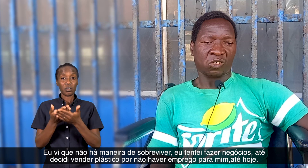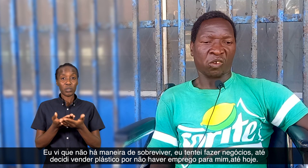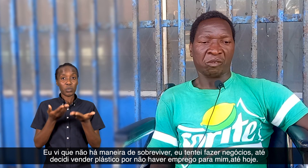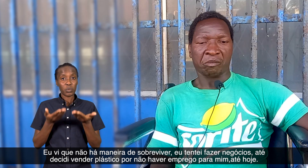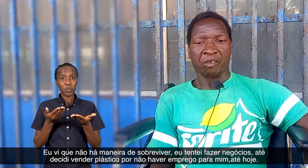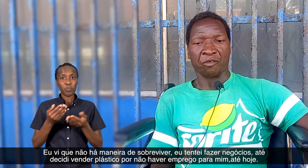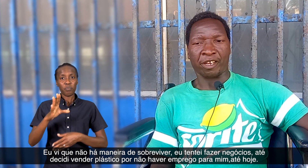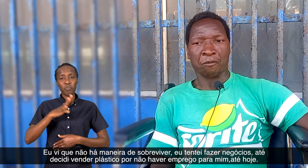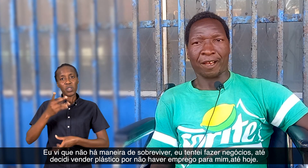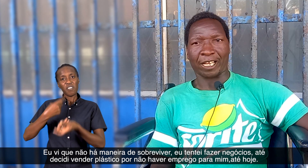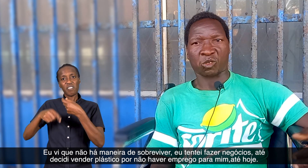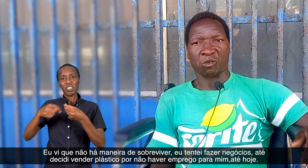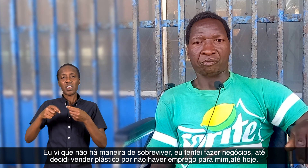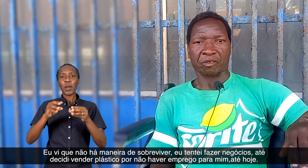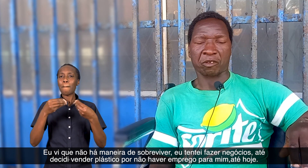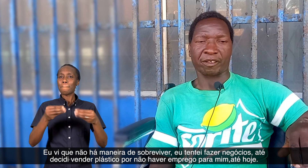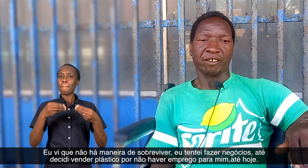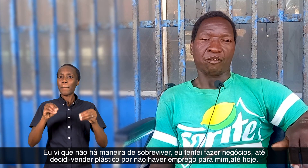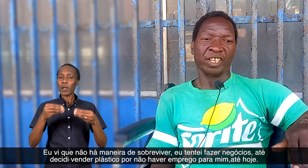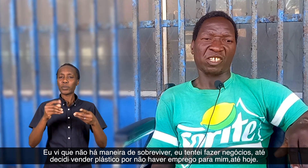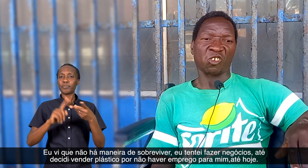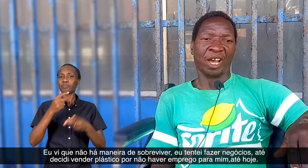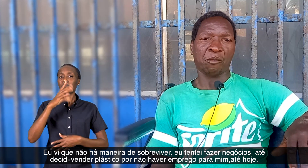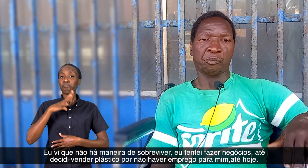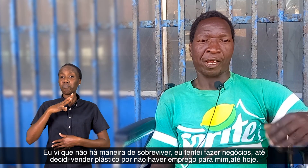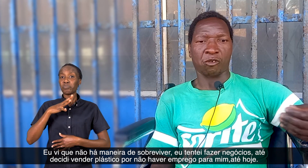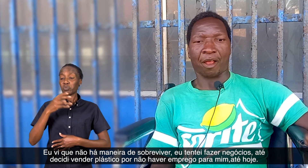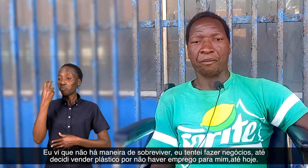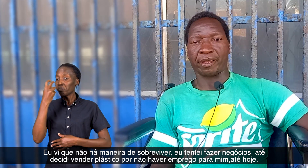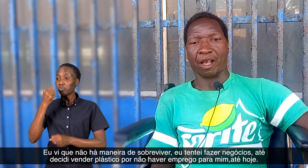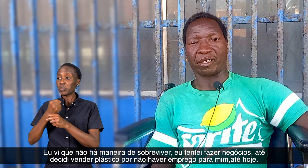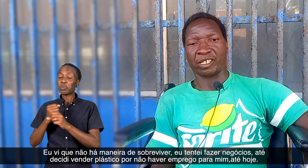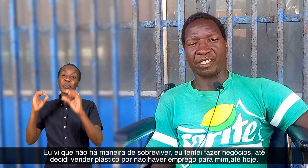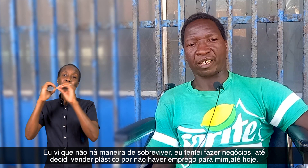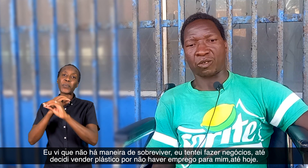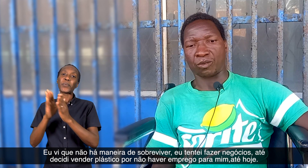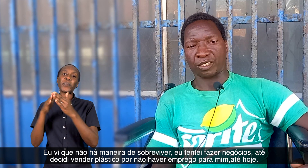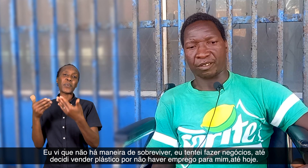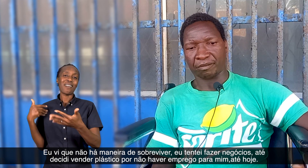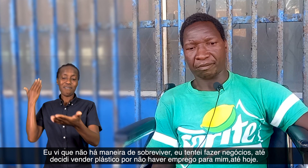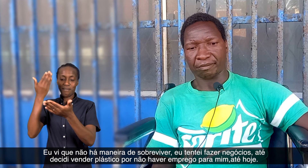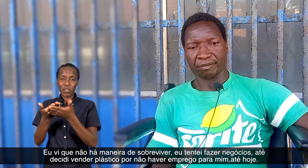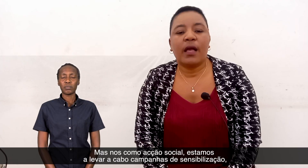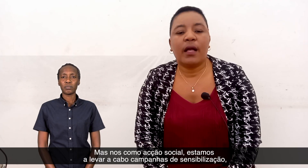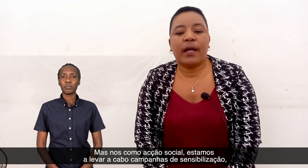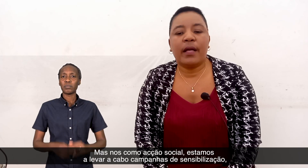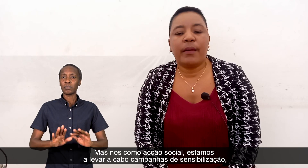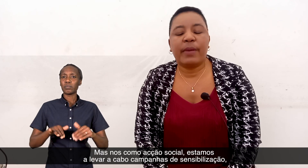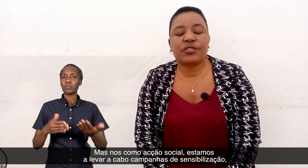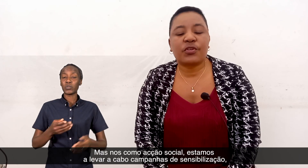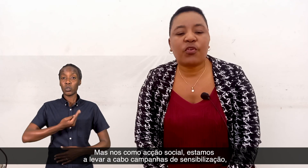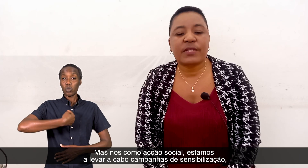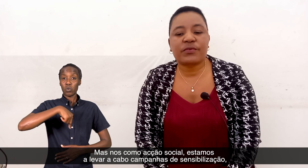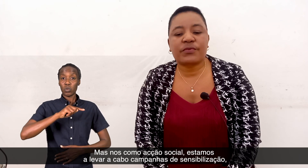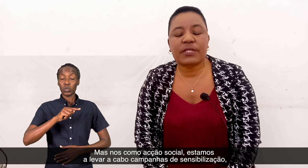que estou a vender plástico. Vi que não há emprego para mim, até data de hoje.